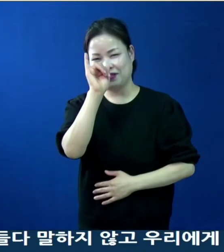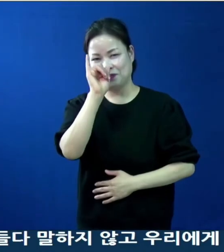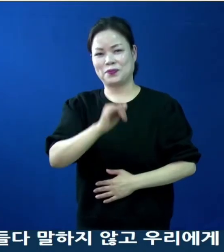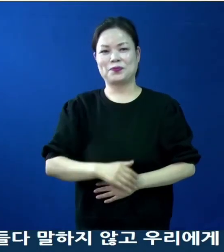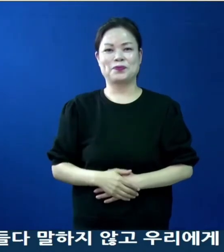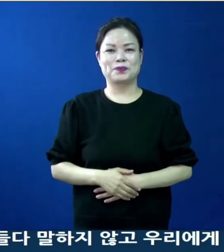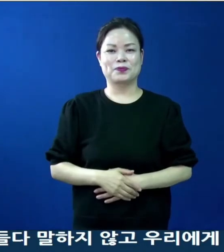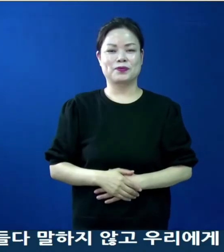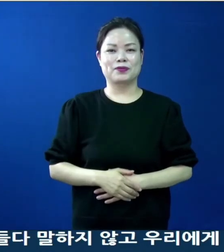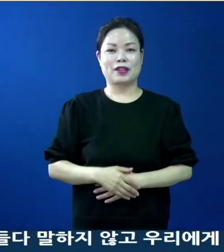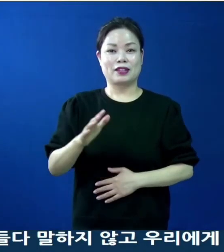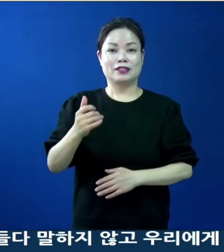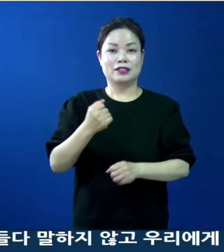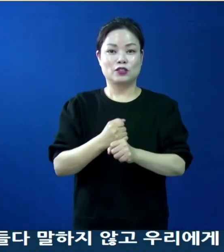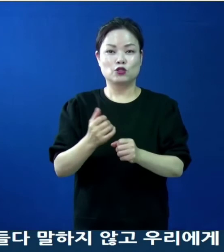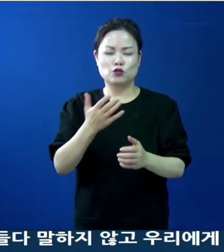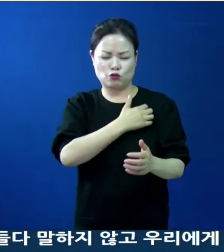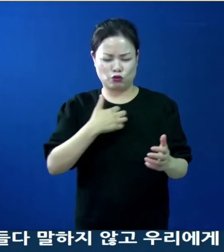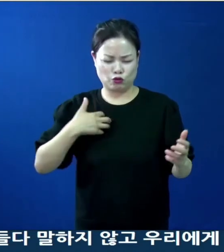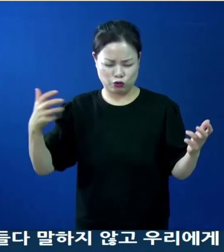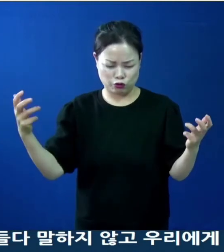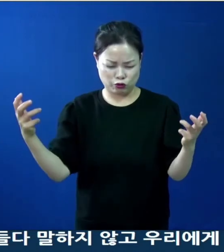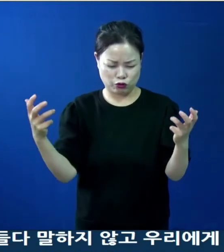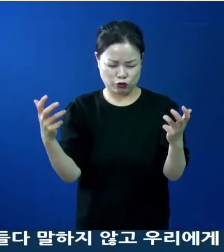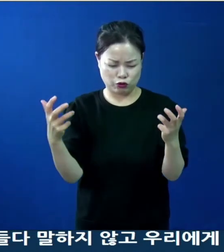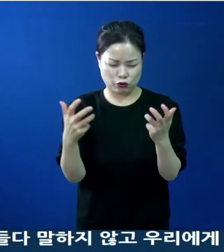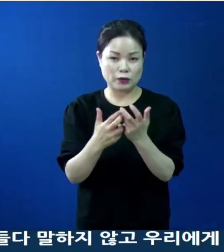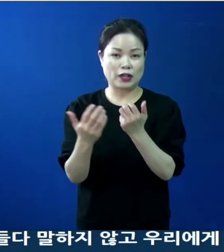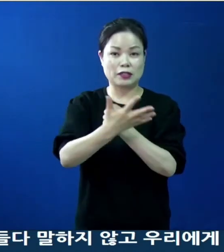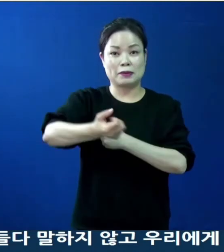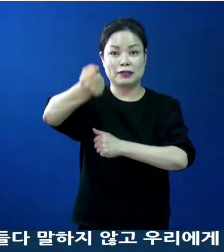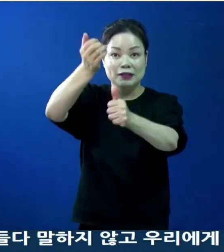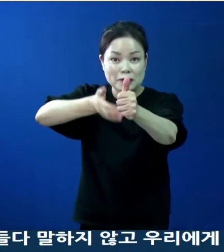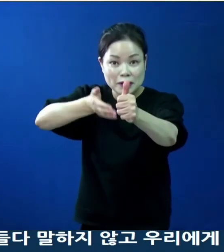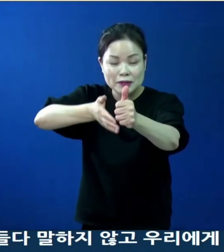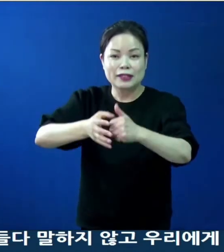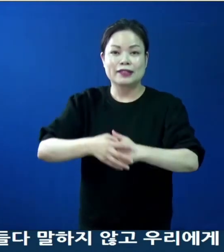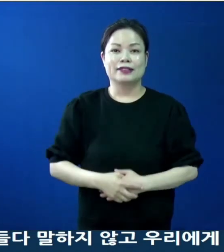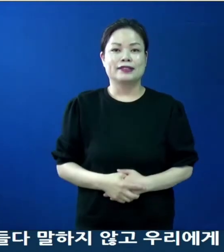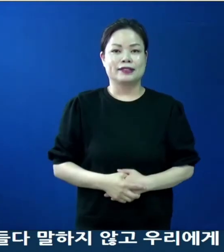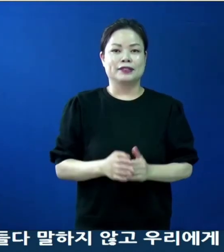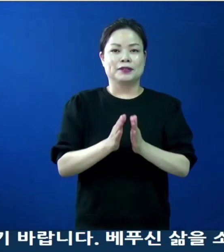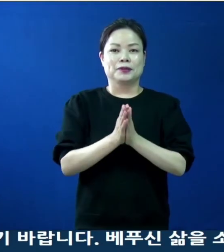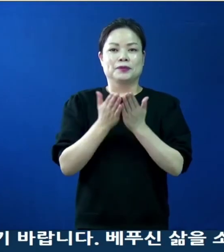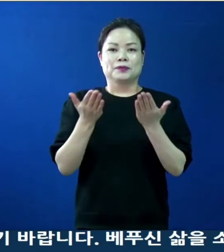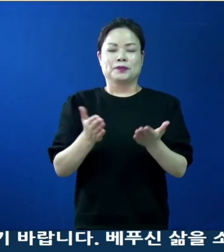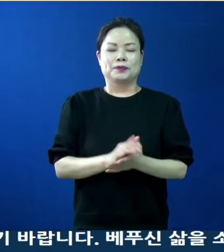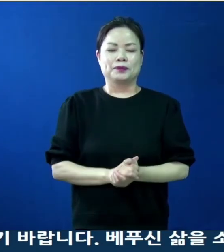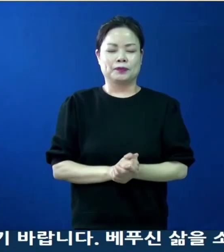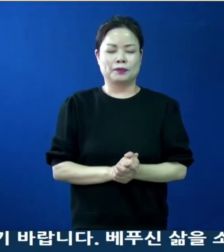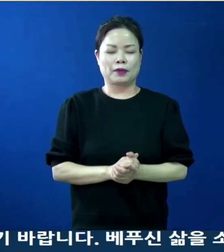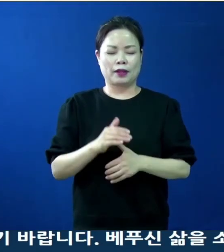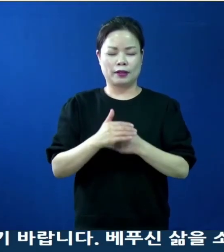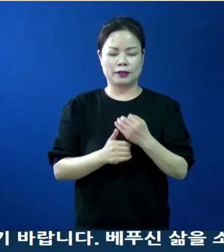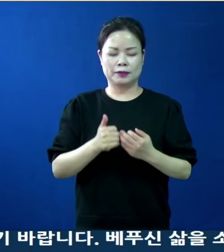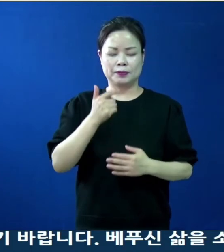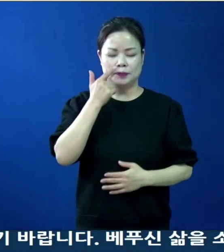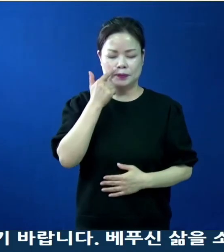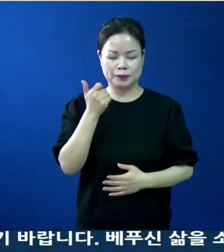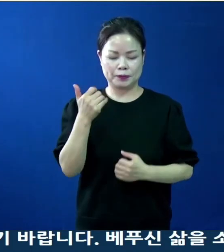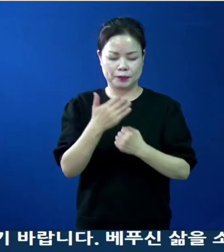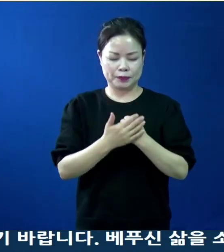것입니다. 이런 은혜가 충만하시기를 주님의 이름으로 간절히 축복합니다. 기도하겠습니다. 하나님 아버지,